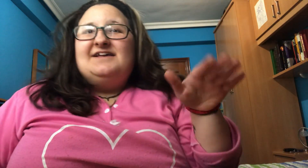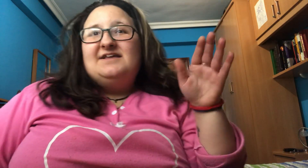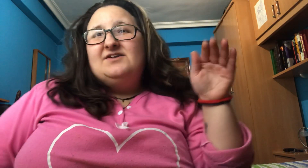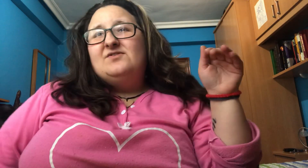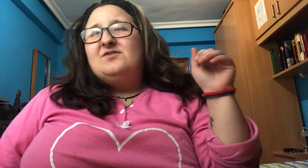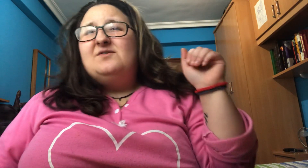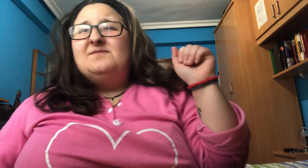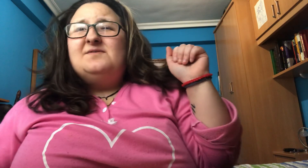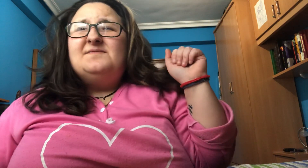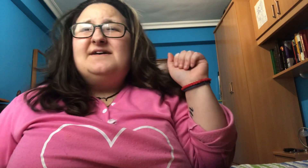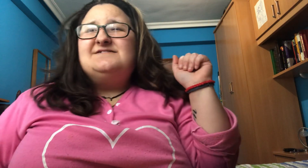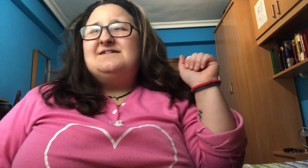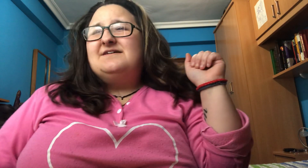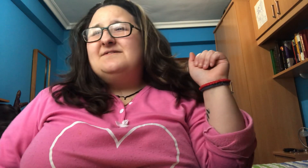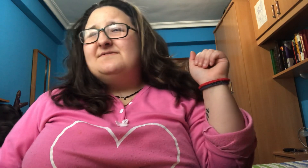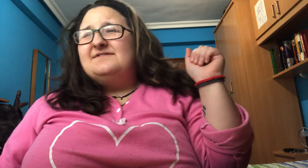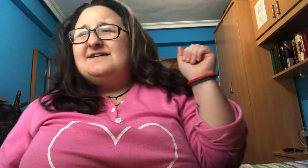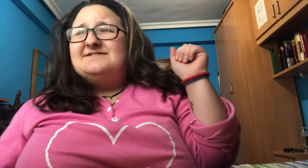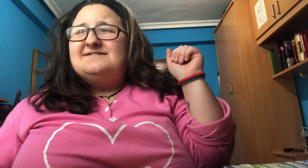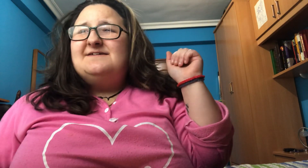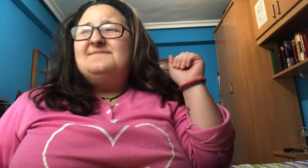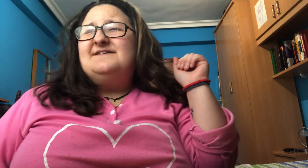Y yo no lo vi hasta que un día se